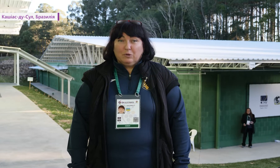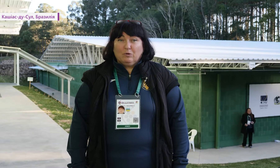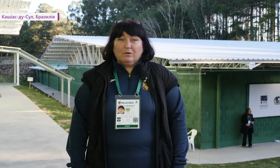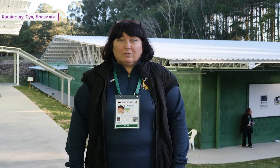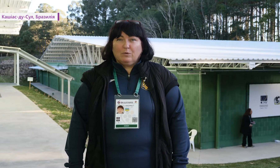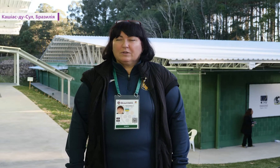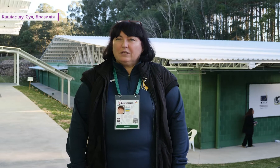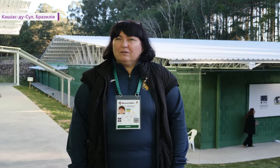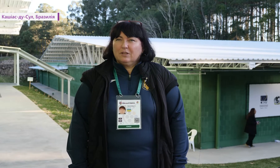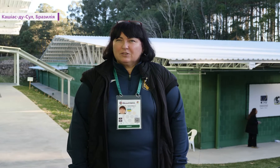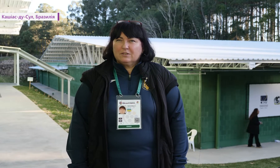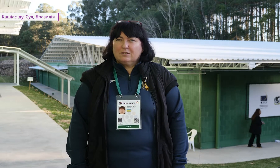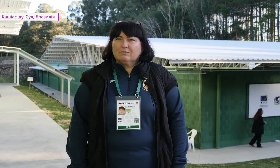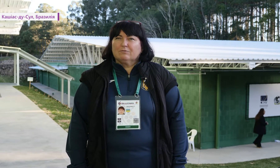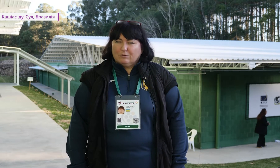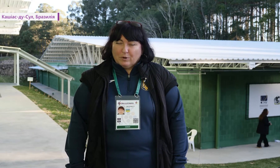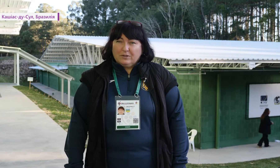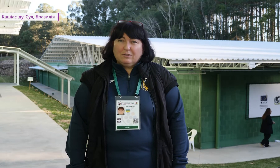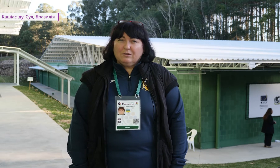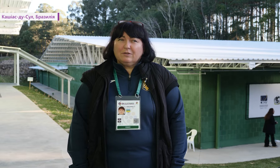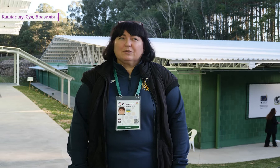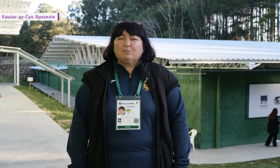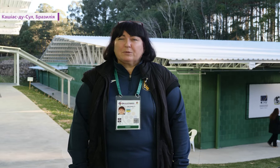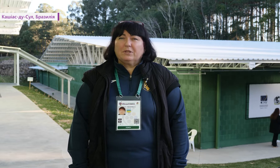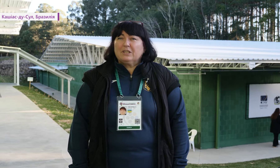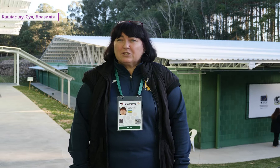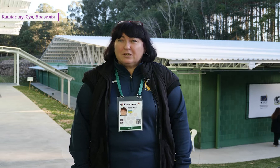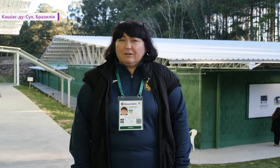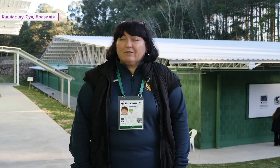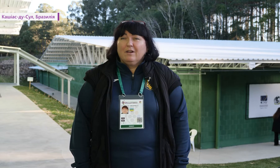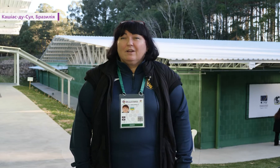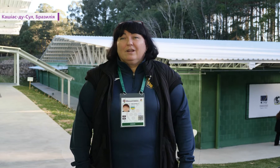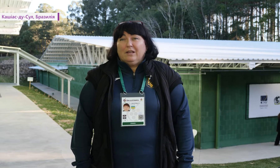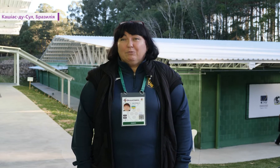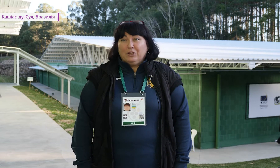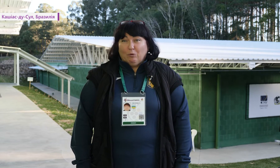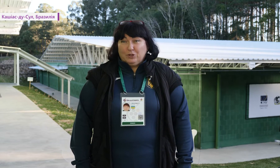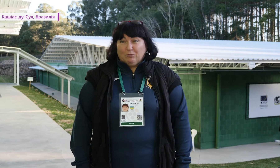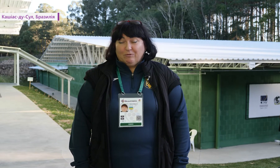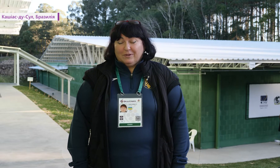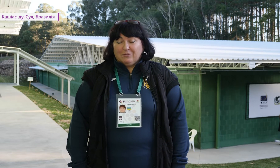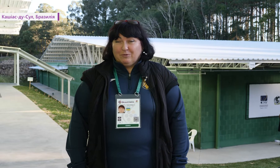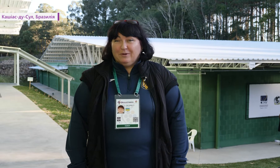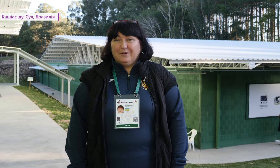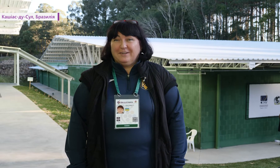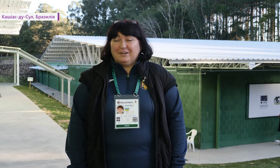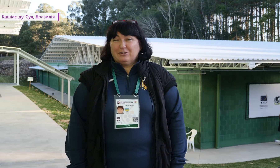то команда Індії теж, в команді Індії спортсмени теж сильні. І ми не очікували, но, як кажуть,